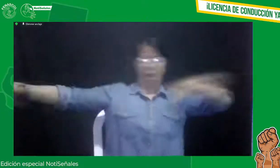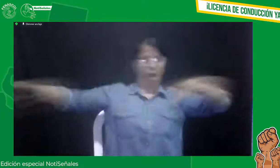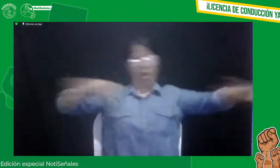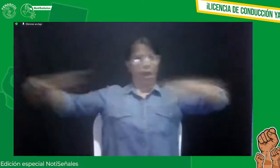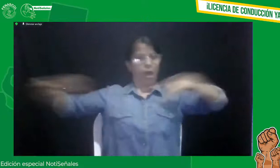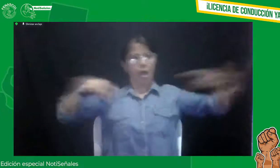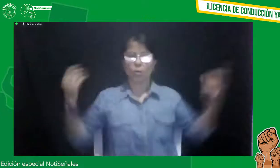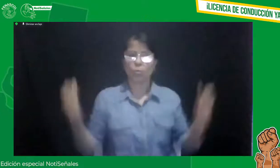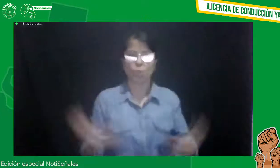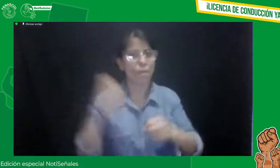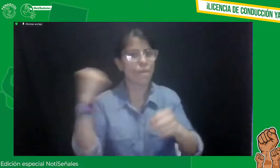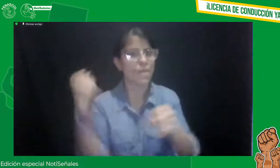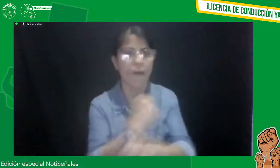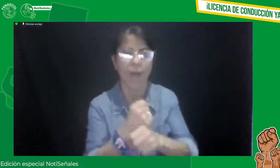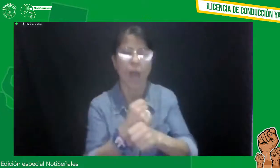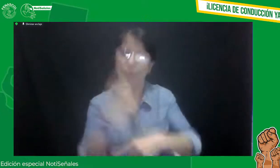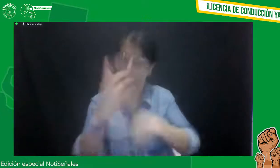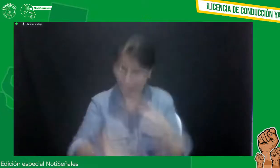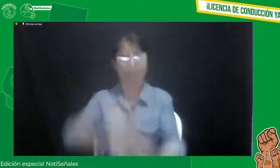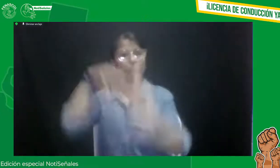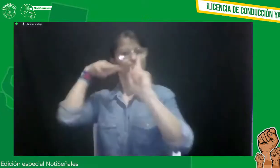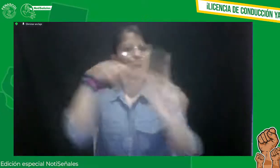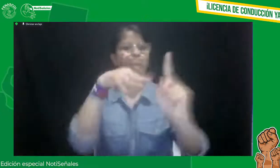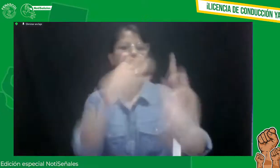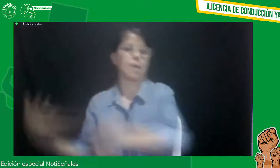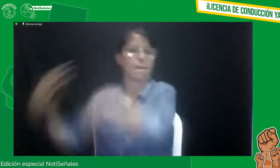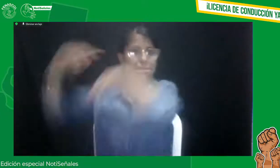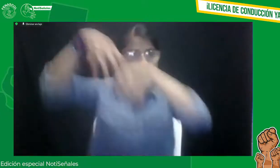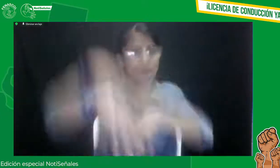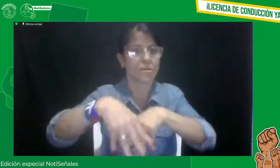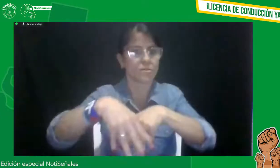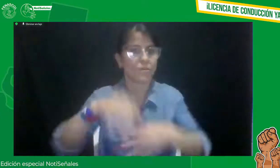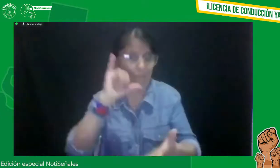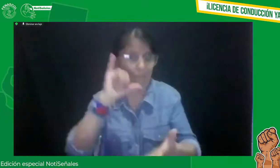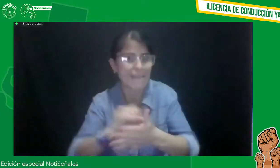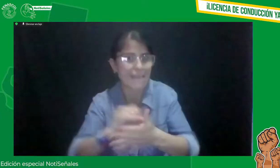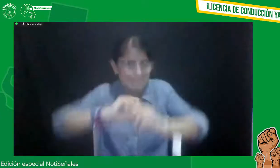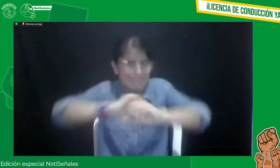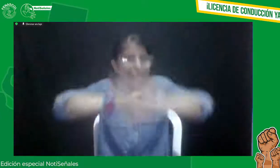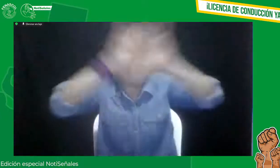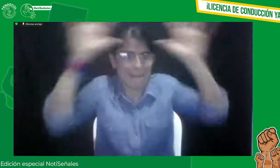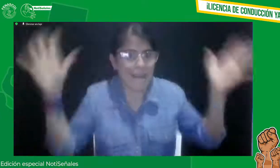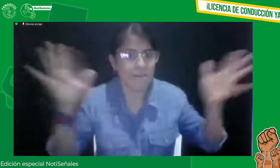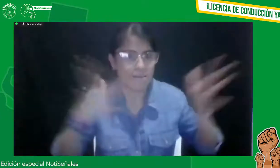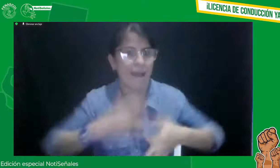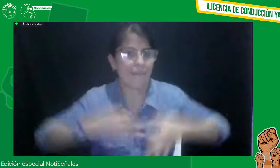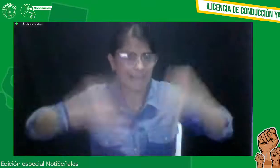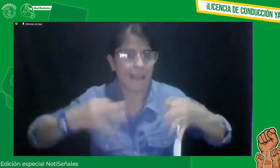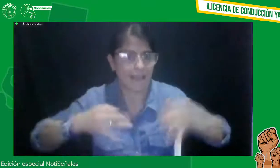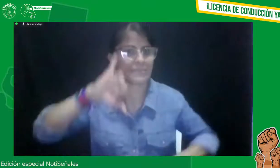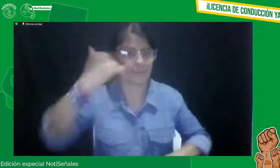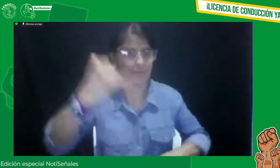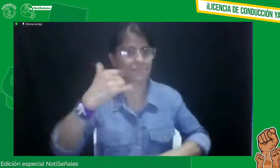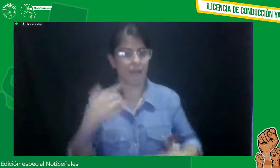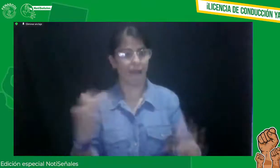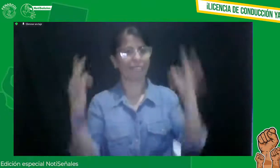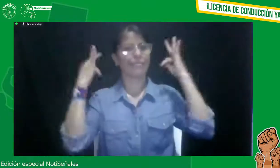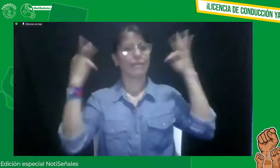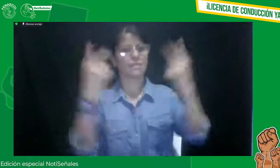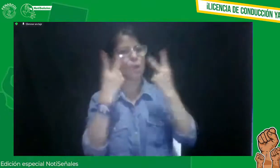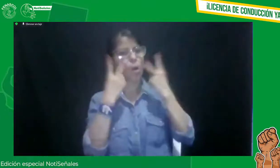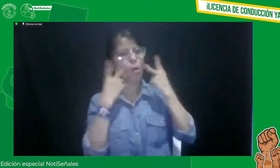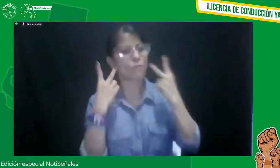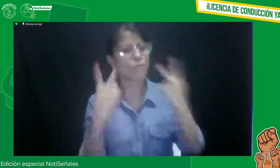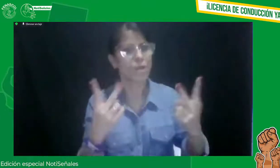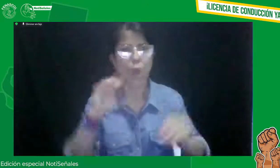aguantando, y estamos en la idea de volver al plantón, porque es que tenemos que cambiar la situación. Entonces, claro,